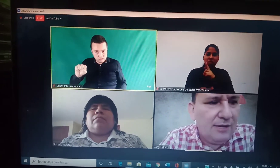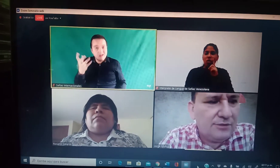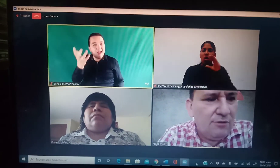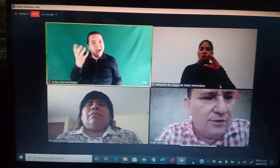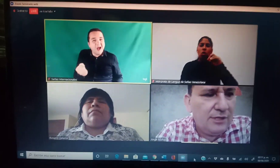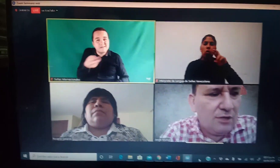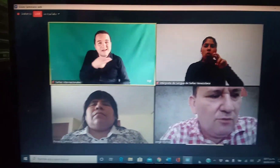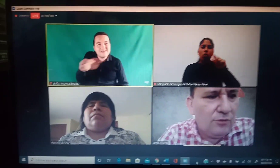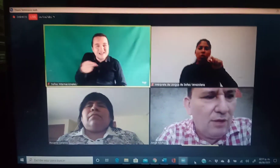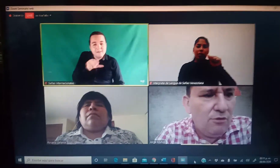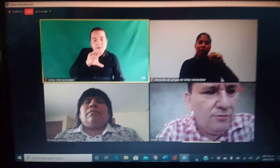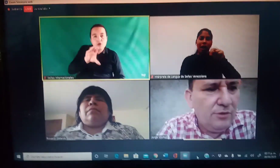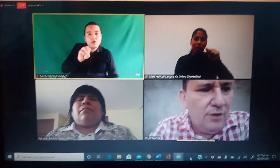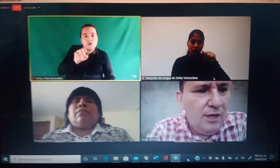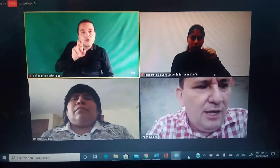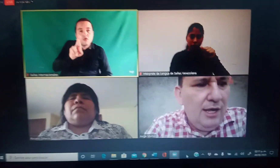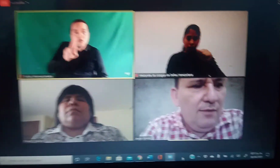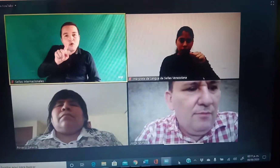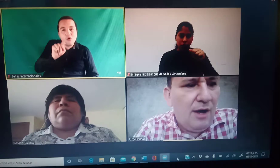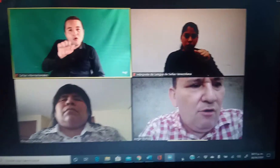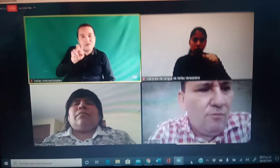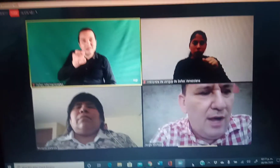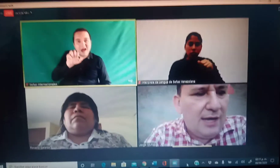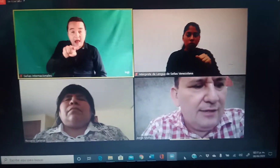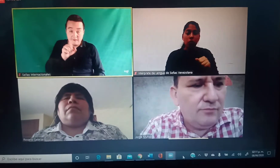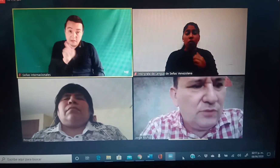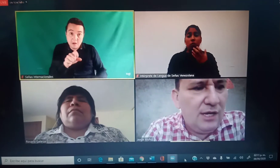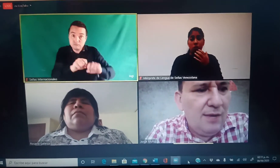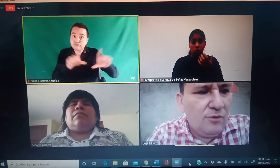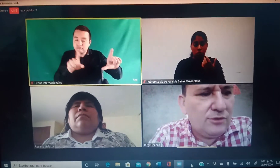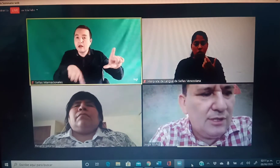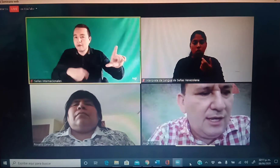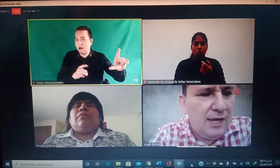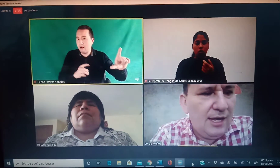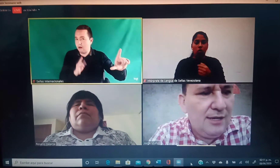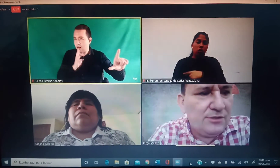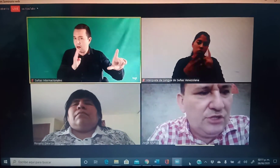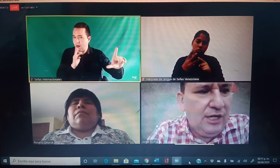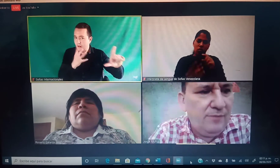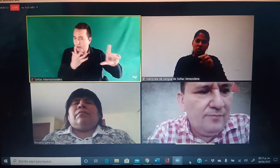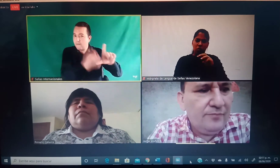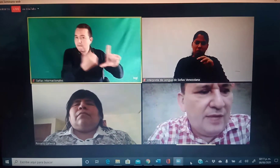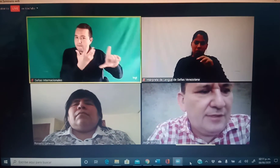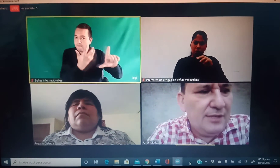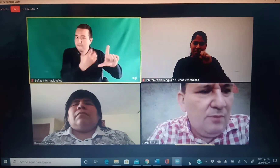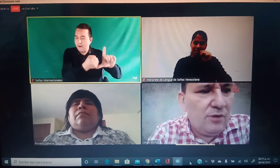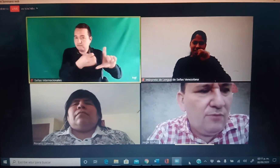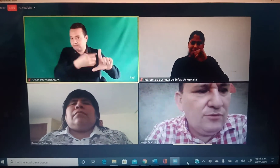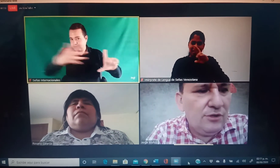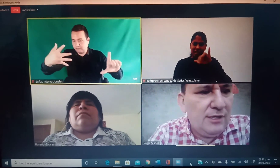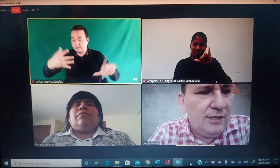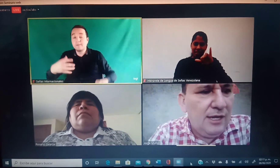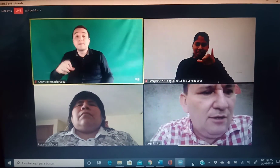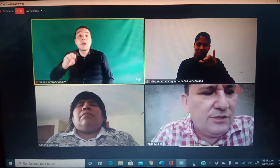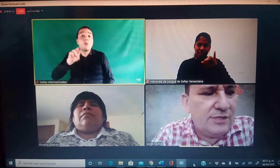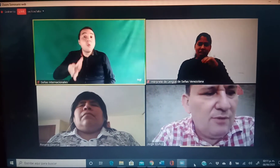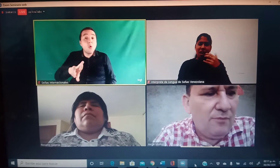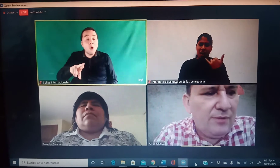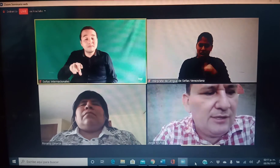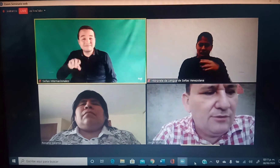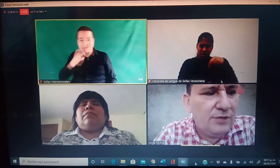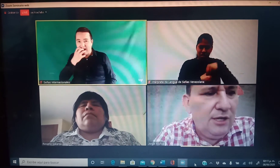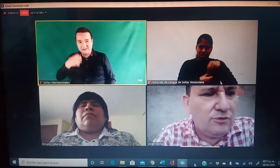darles órdenes al computador. Y bajo Mac tenemos el Siri, que es el mismo que funciona en los